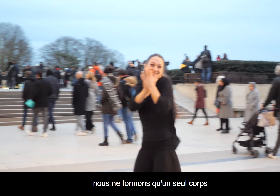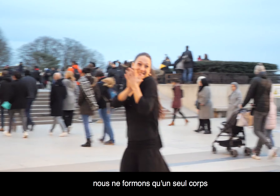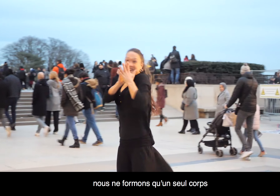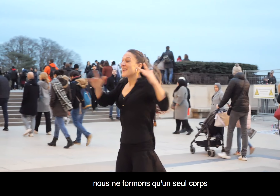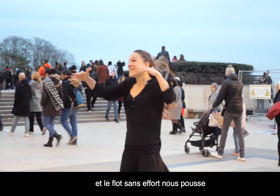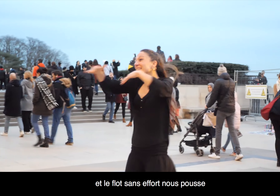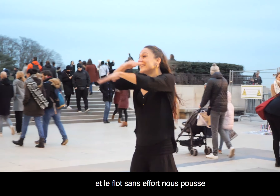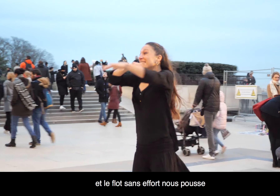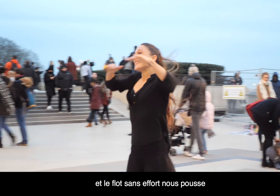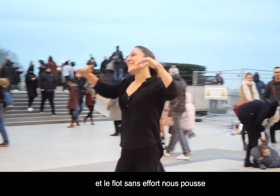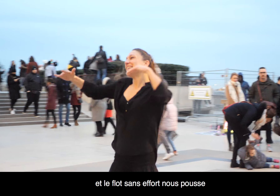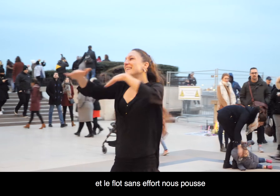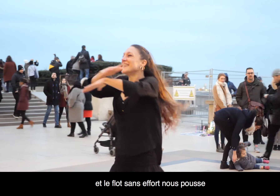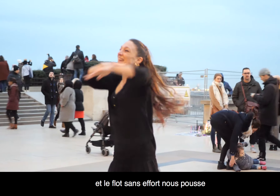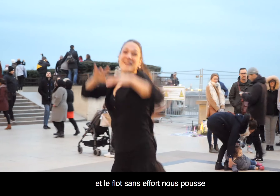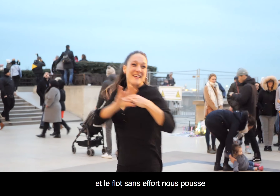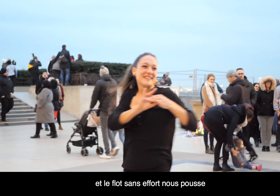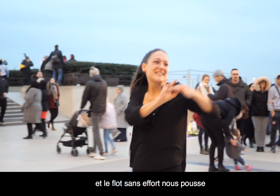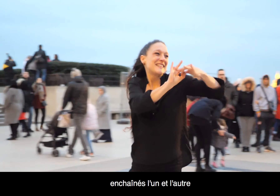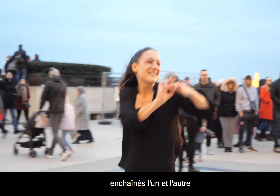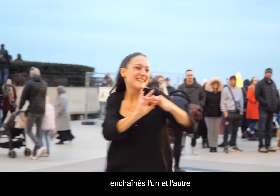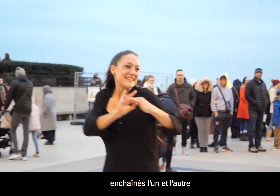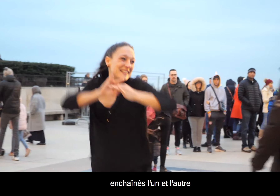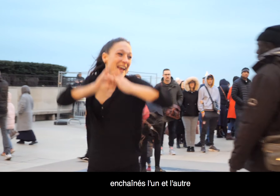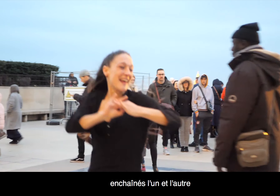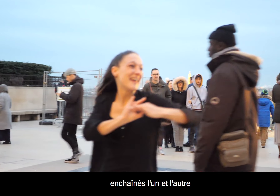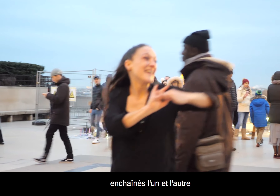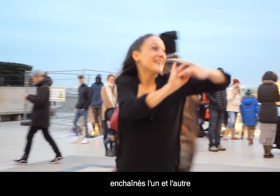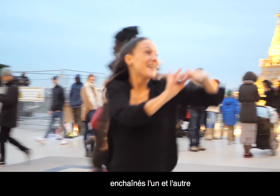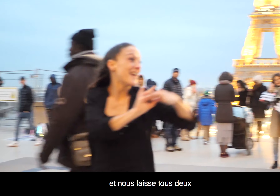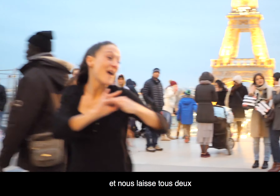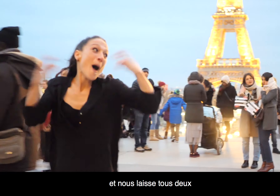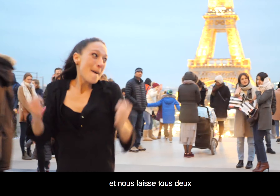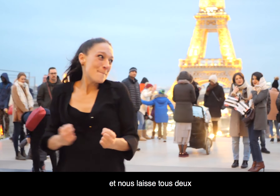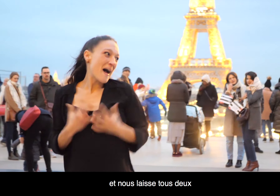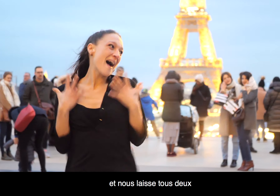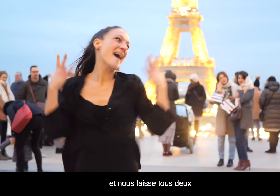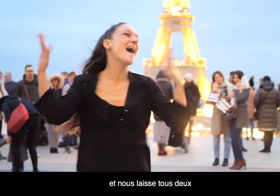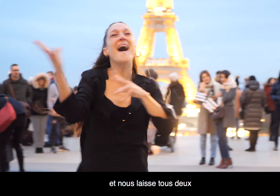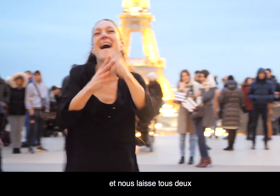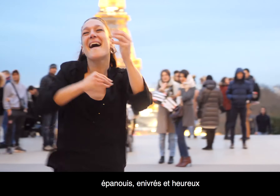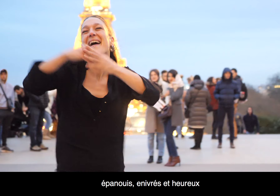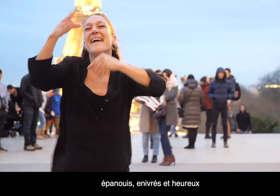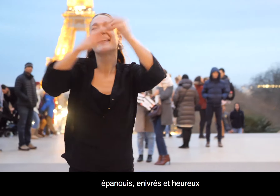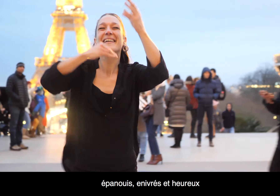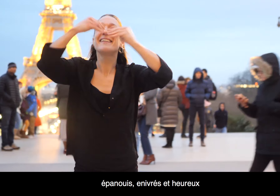corps. Et le flot sans effort nous pousse enchaîner l'un et l'autre, et nous laisse tous deux épanouis, enivrés